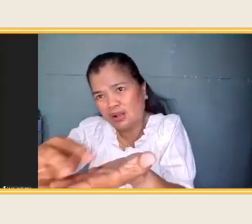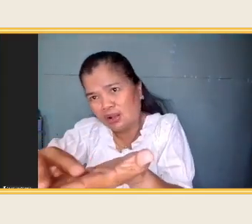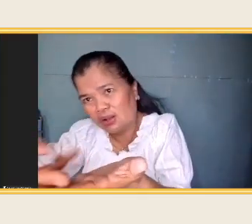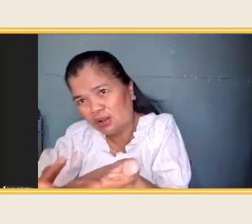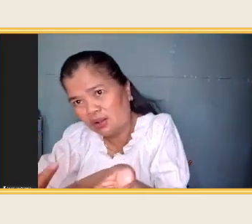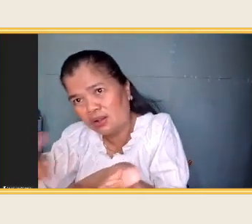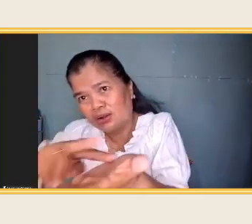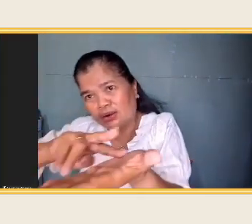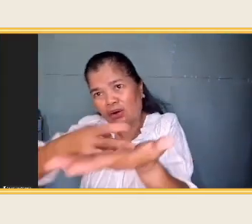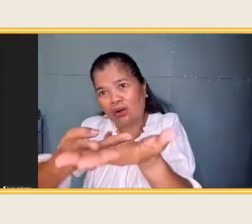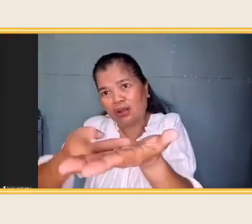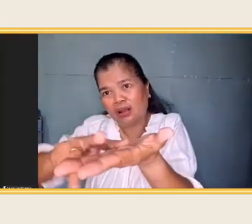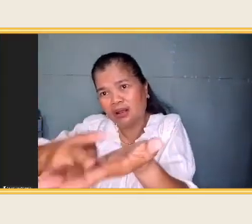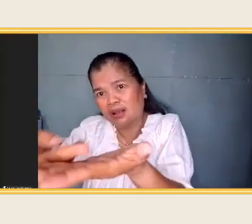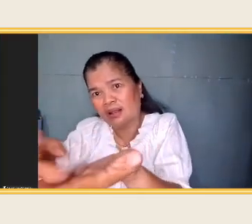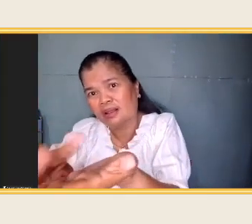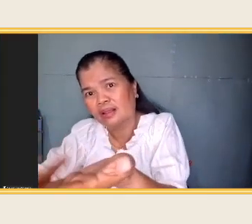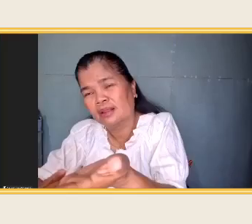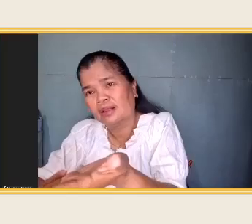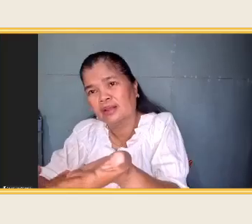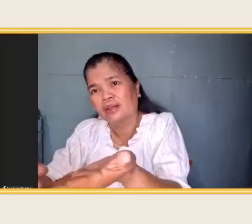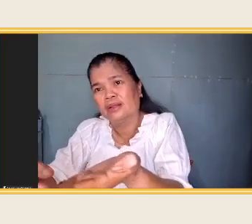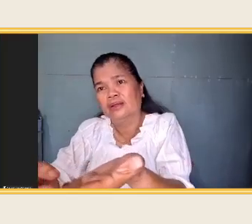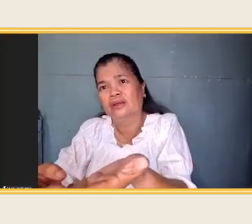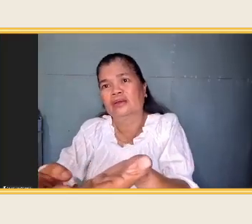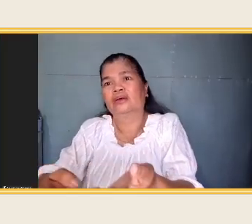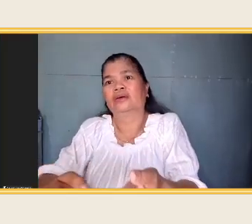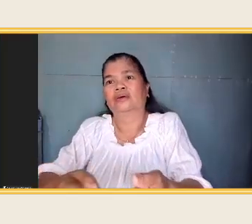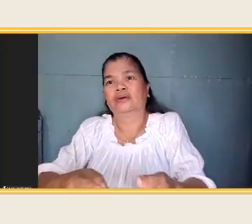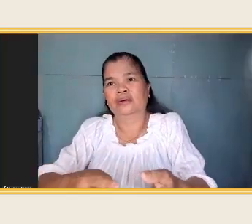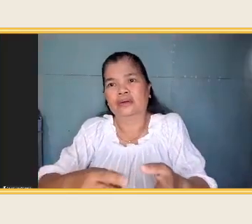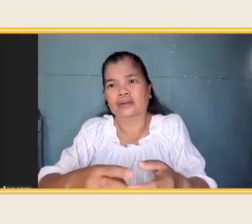Roll. Roll.